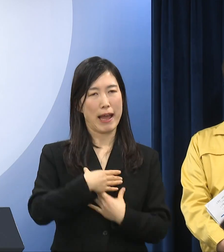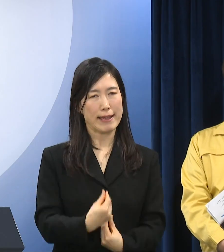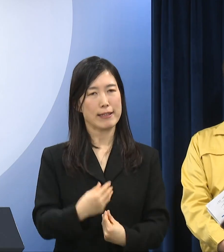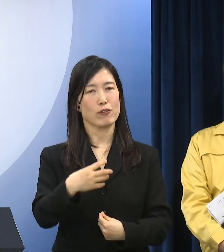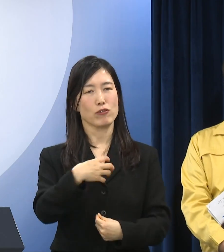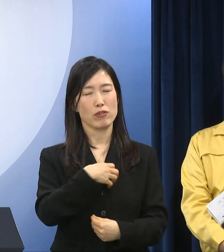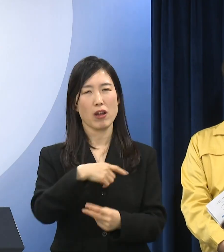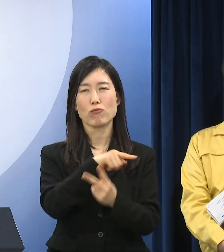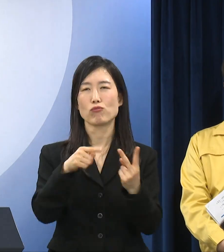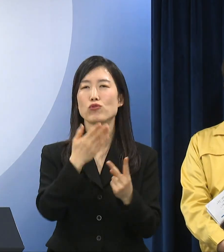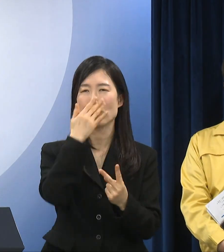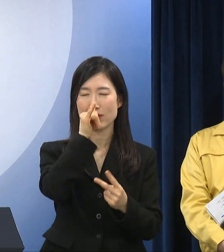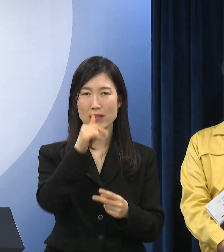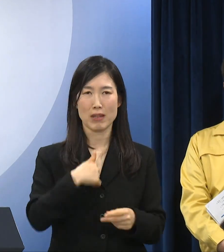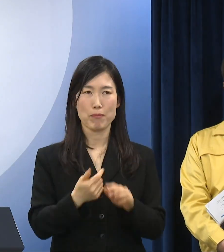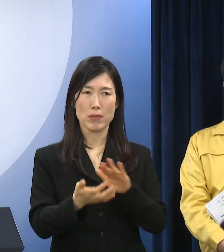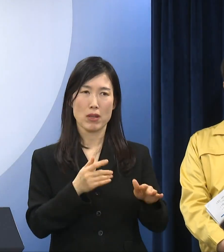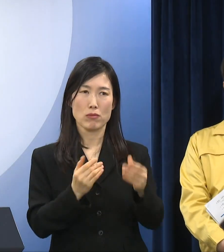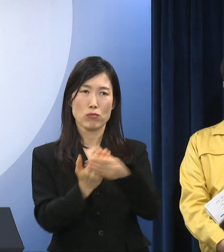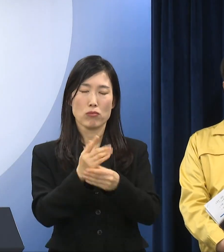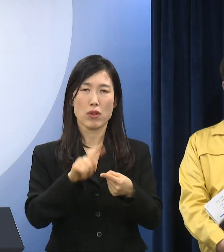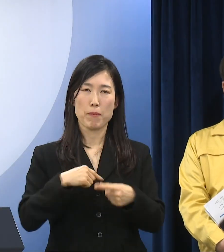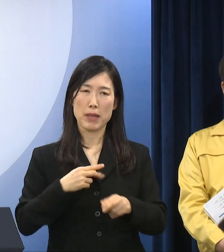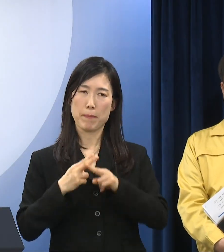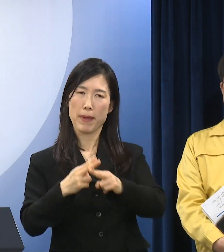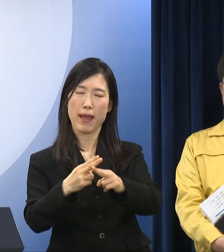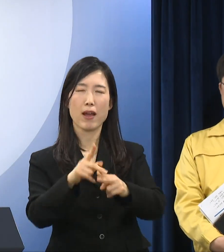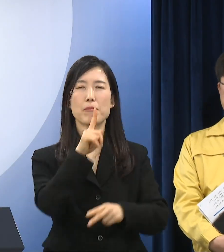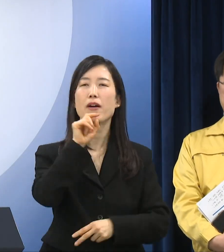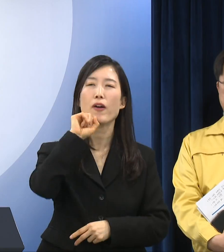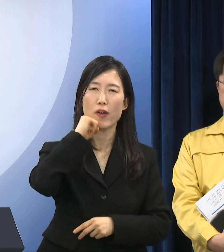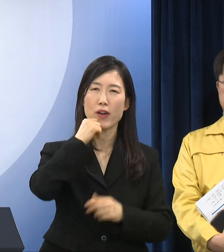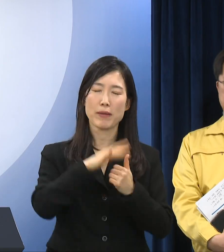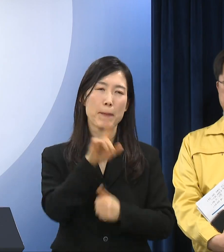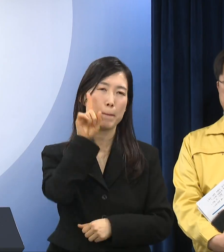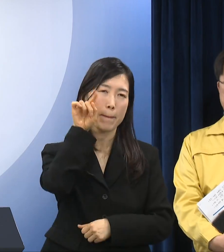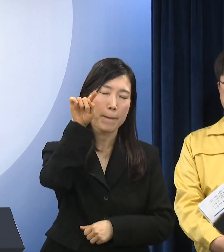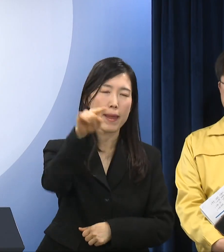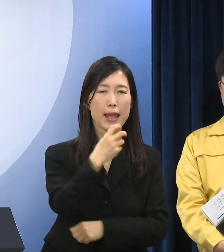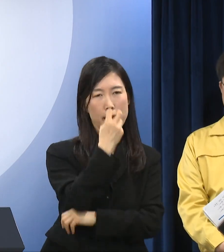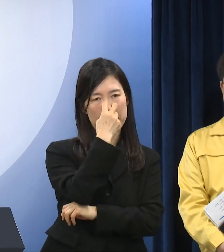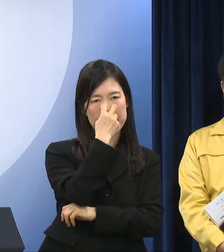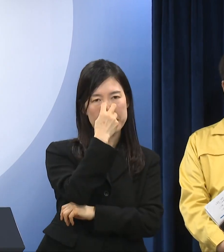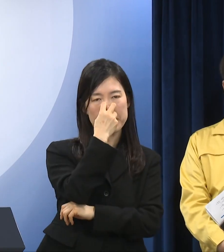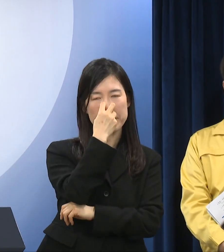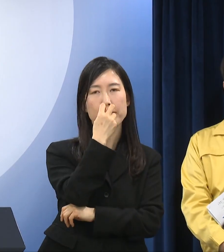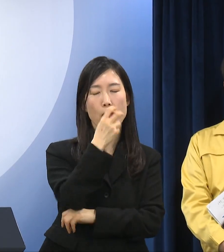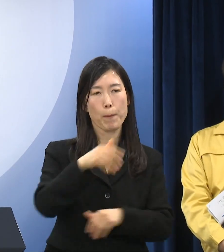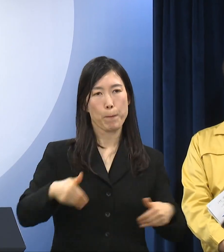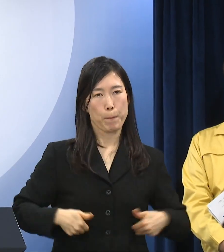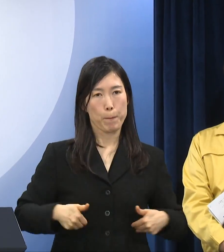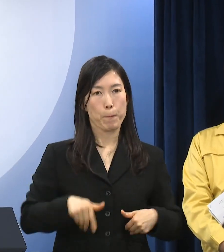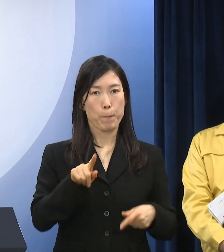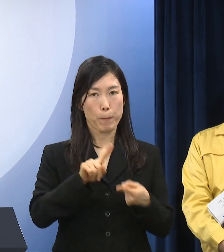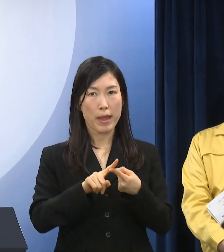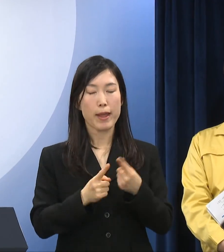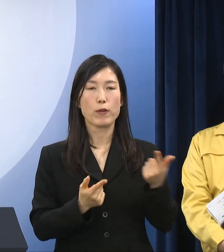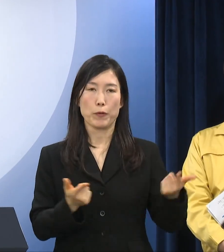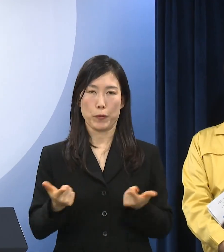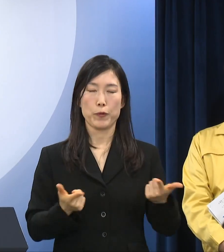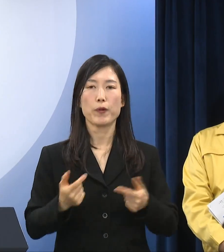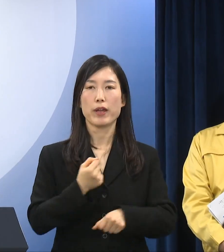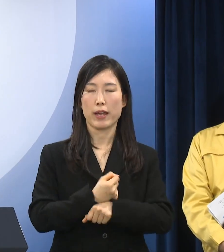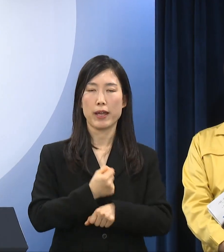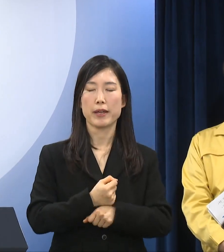그거를 이제 쉽게 예단하기 어렵기 때문에 현재 상황 속에서 계속 매일 모니터링 해 나가면서 필요한 상황 조치가 있다면 제가 조치해